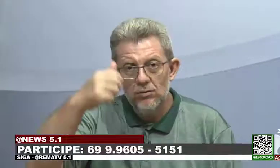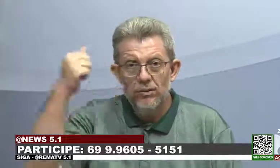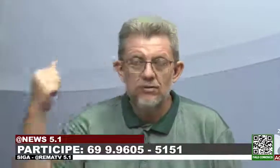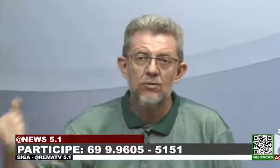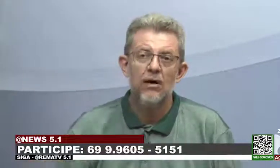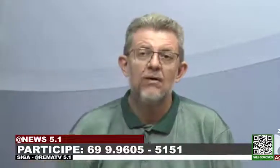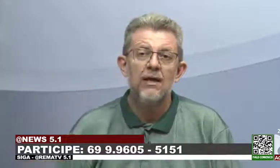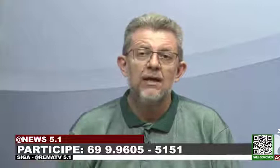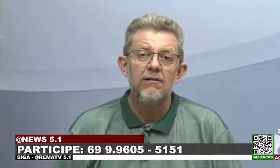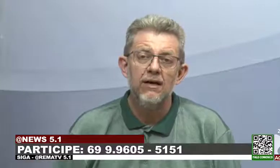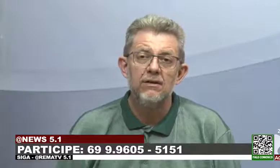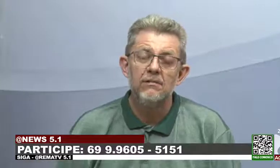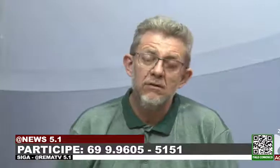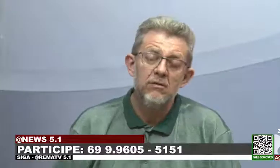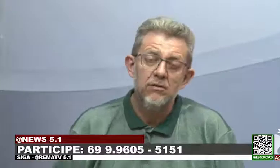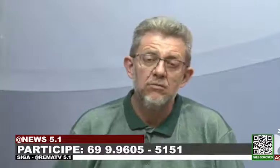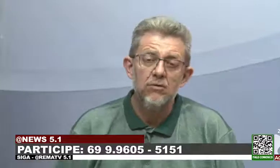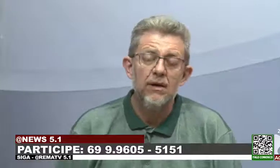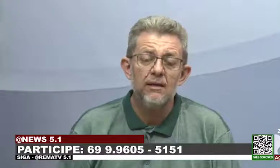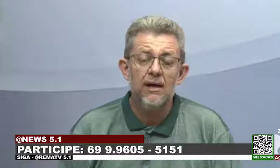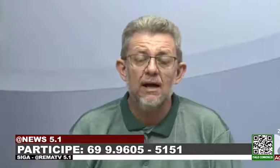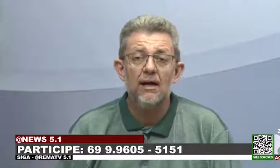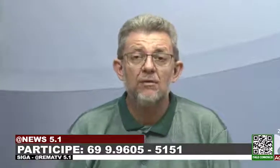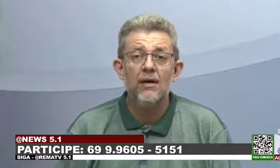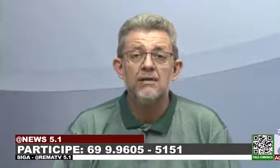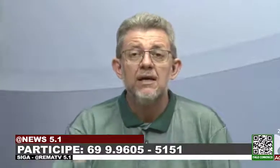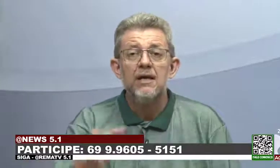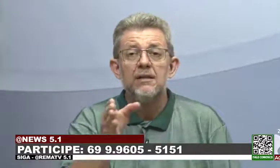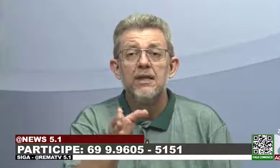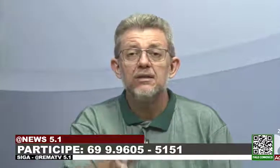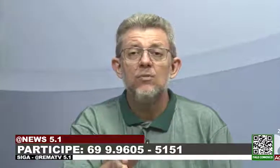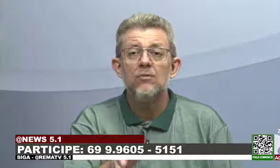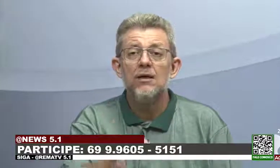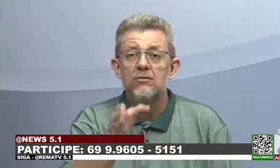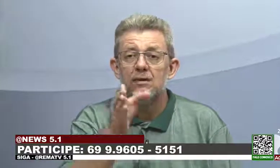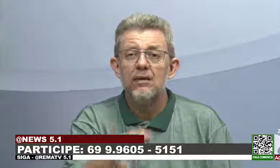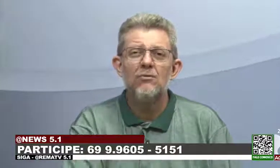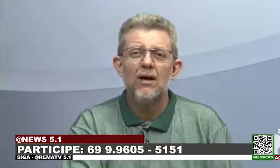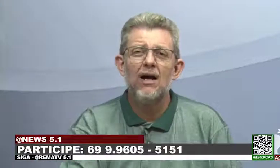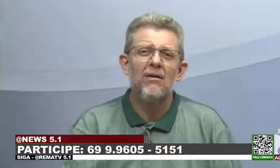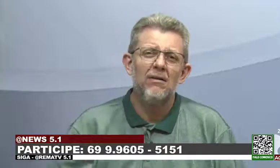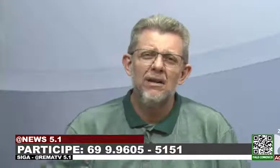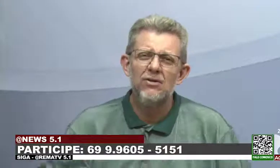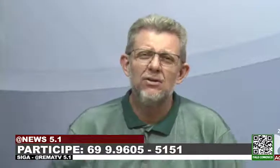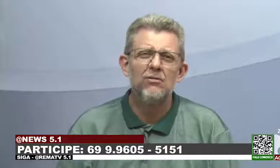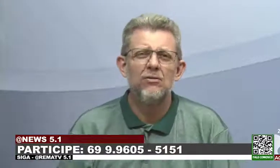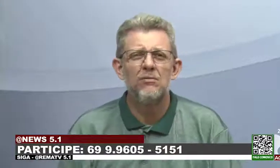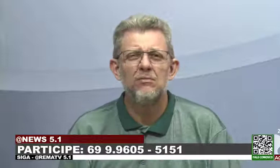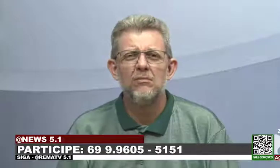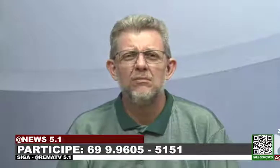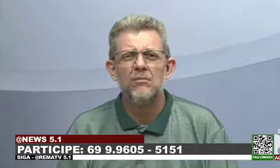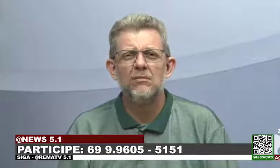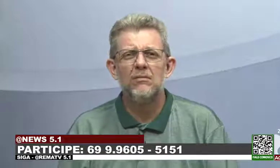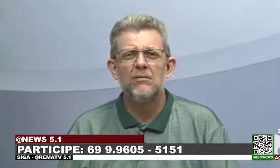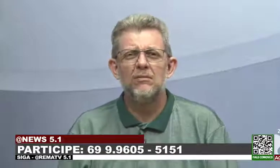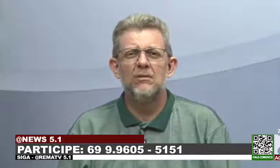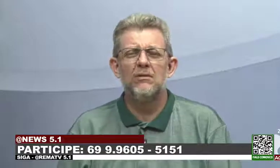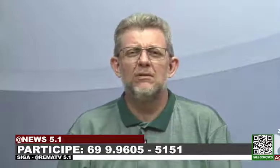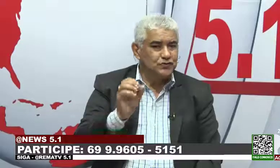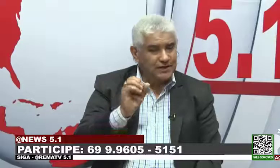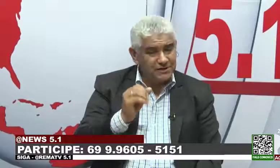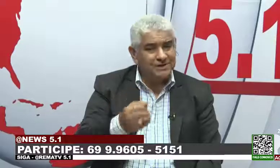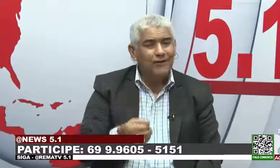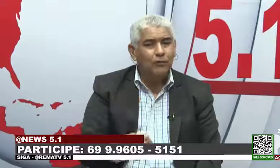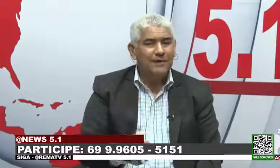e você vai lá no meio do pessoal E vai então tudo bem Está errado mas nesse momento dentro do carro indico Olha